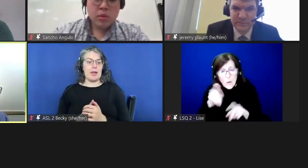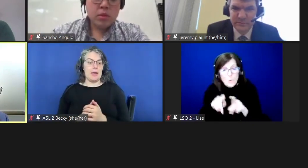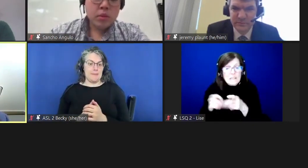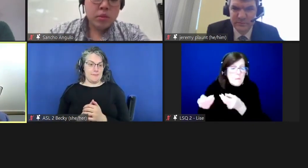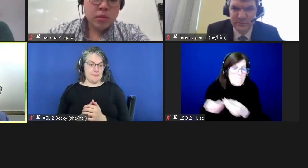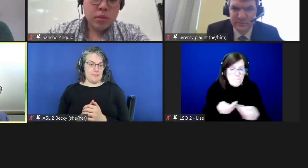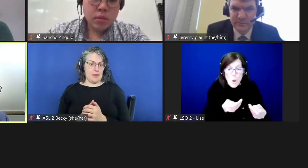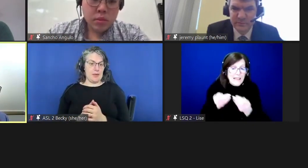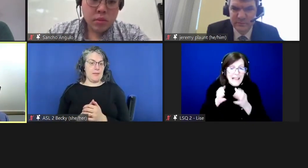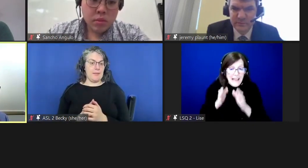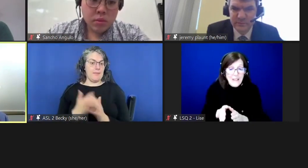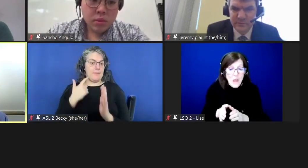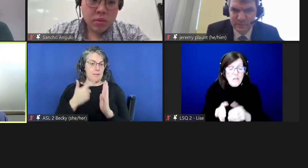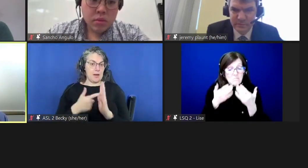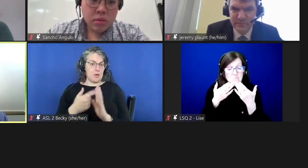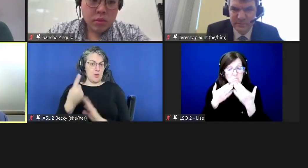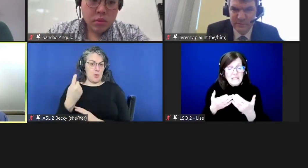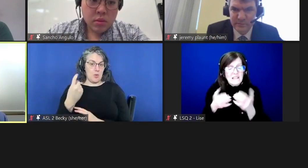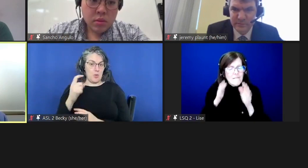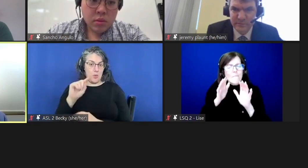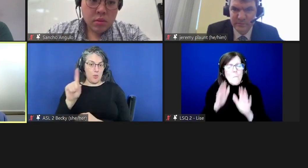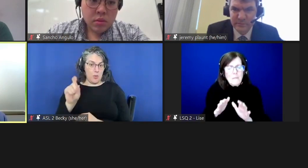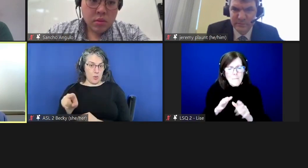formidable. Il y a une dernière question.